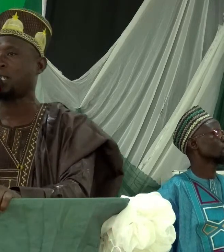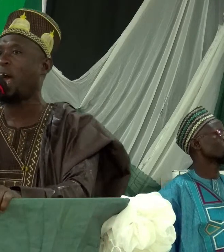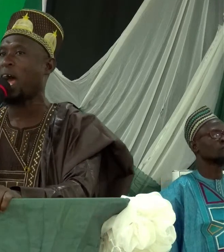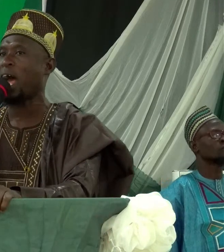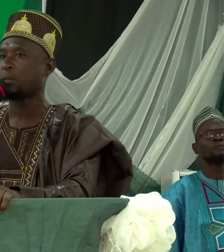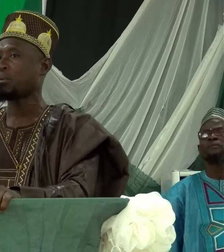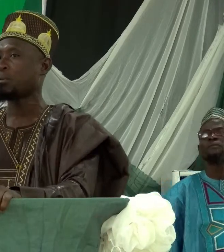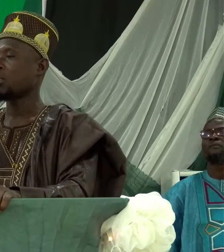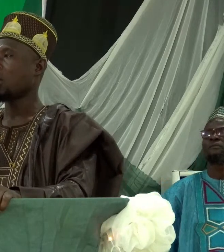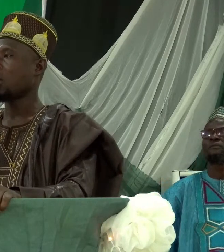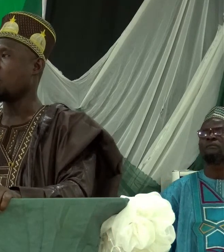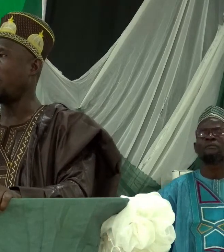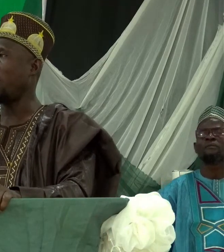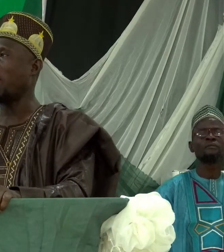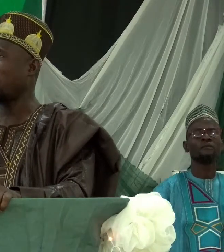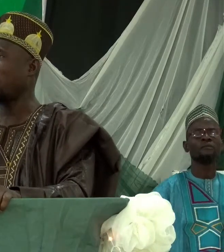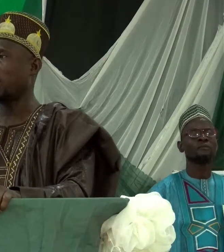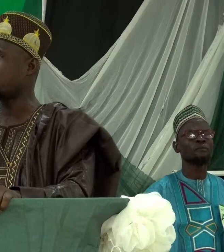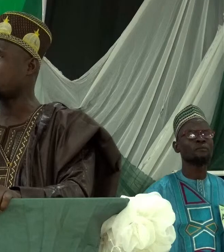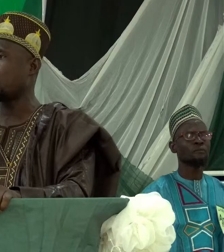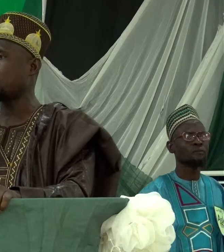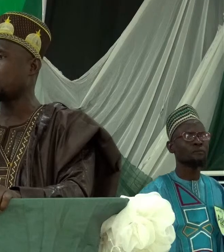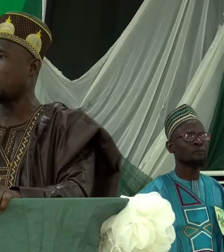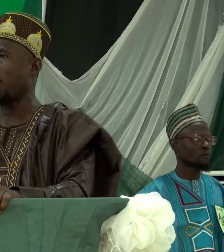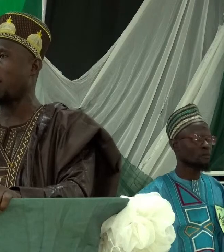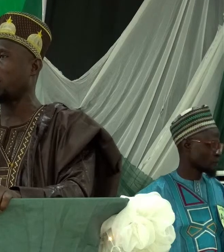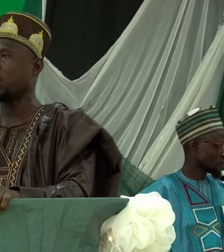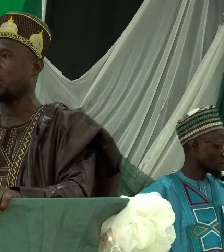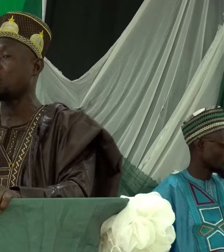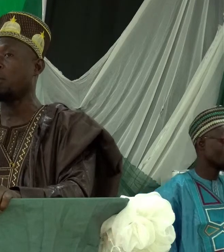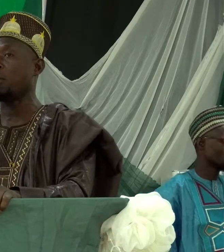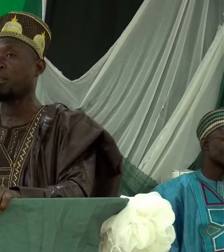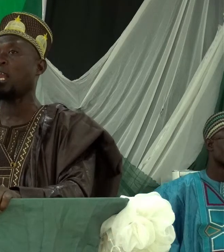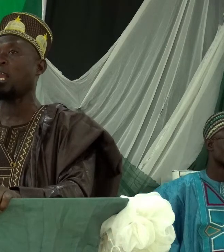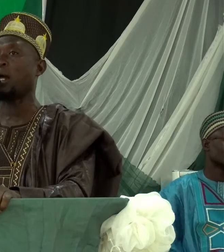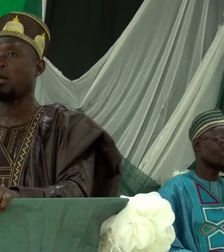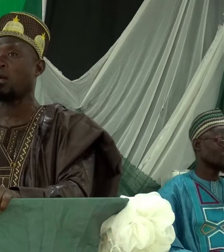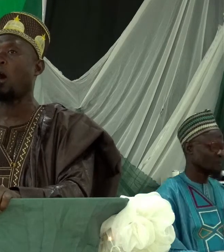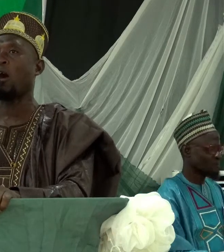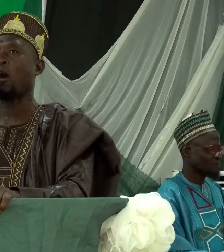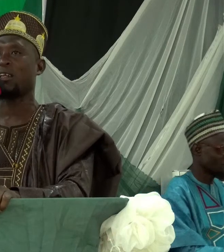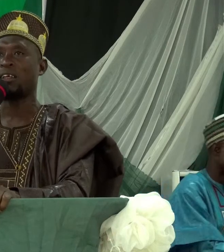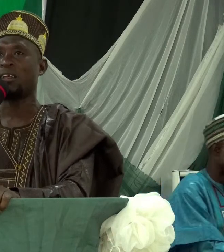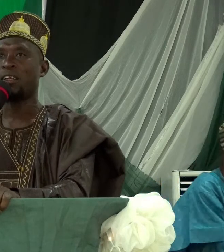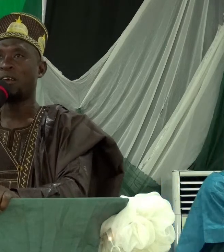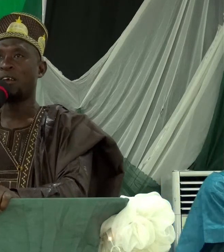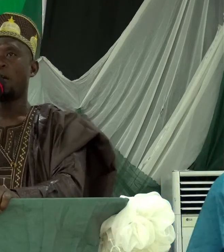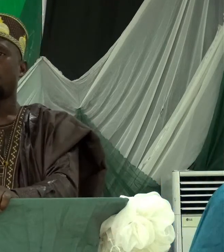منزلا ولا لقيتم ما بقيتم الفتن والضرر